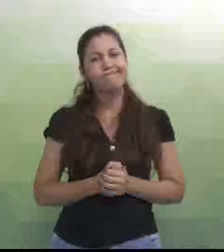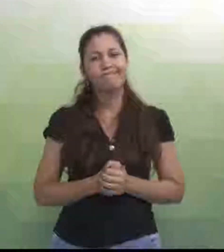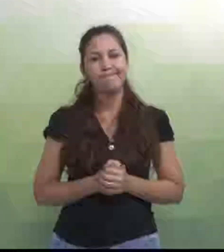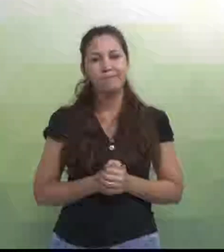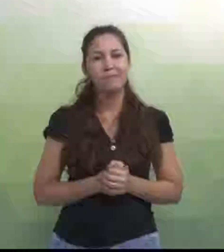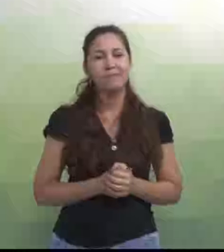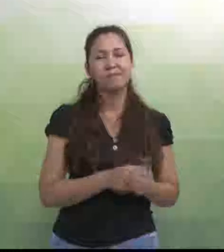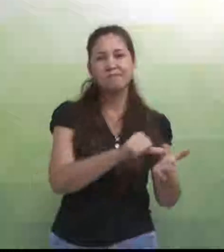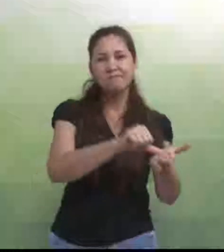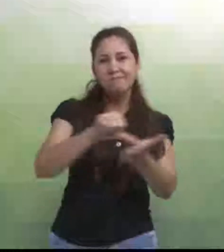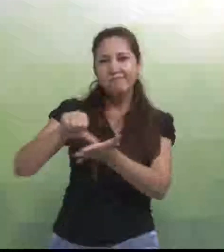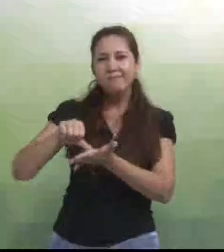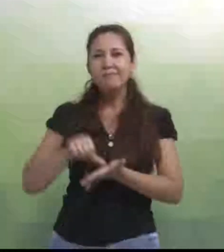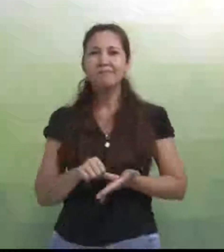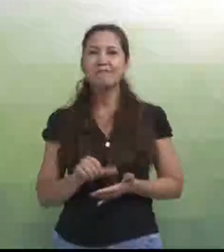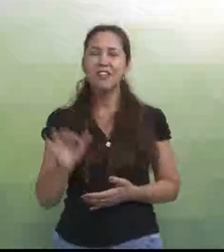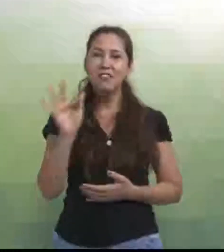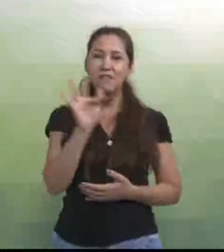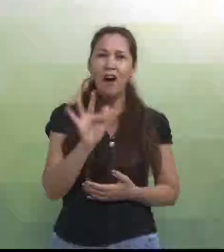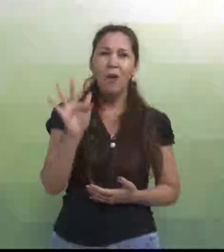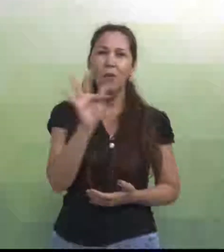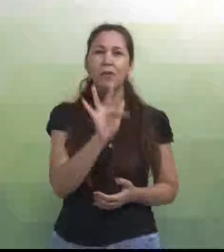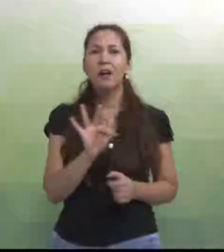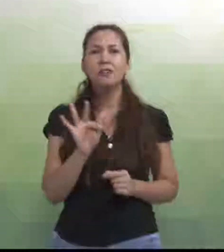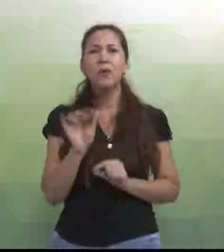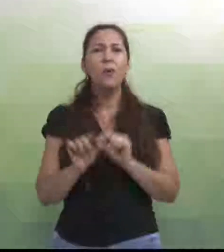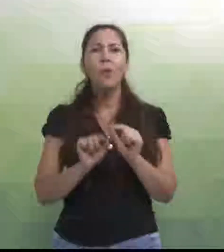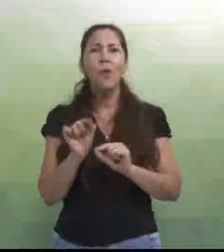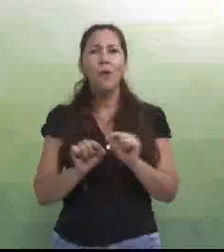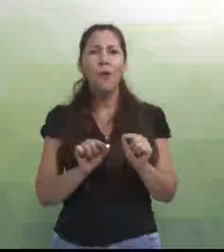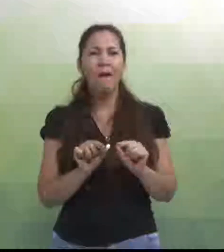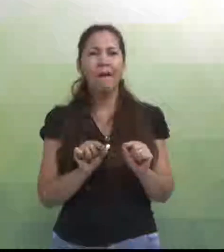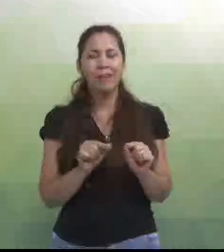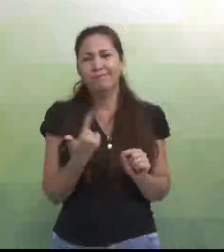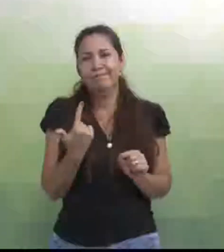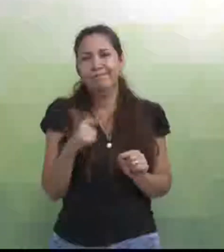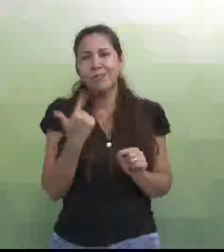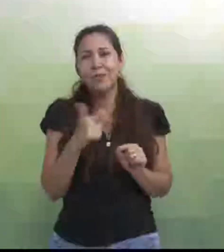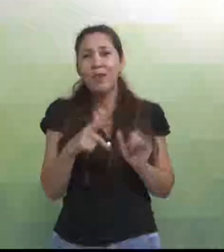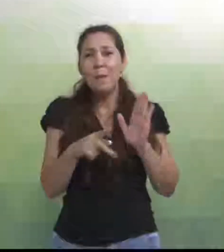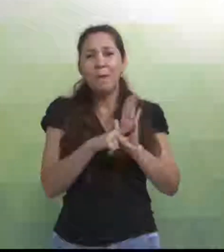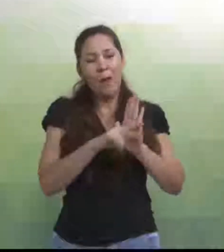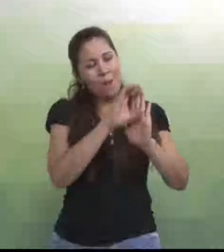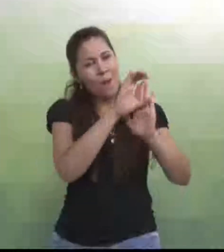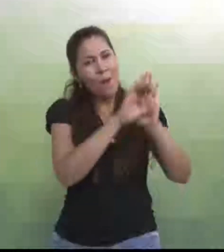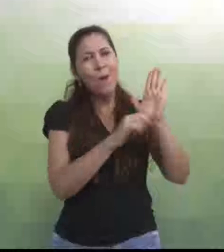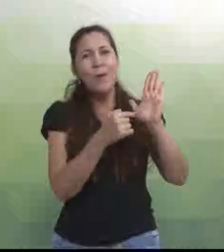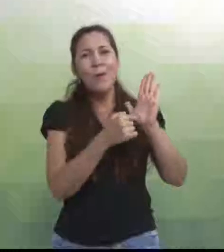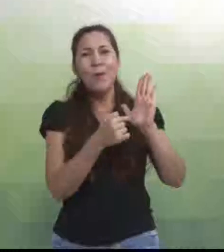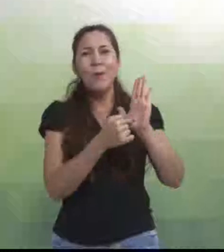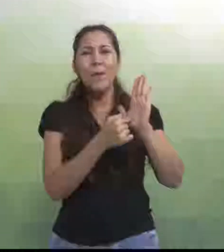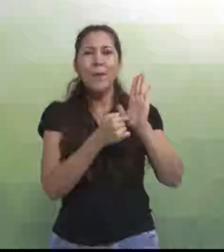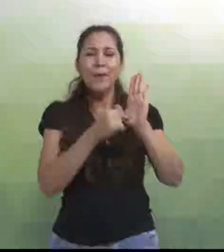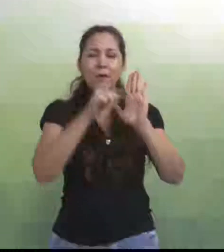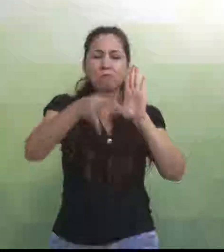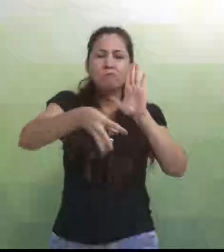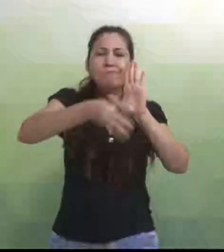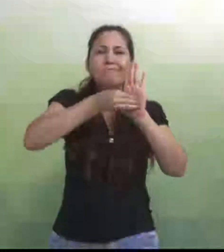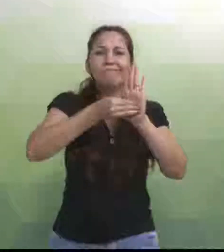Várias instituições, faculdades, ainda não têm um currículo direcionado ao ensino da Libras. Por